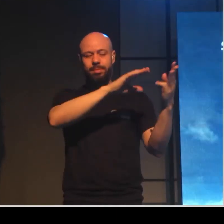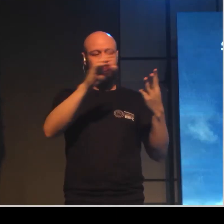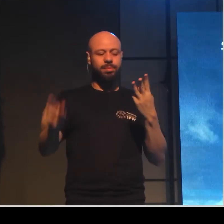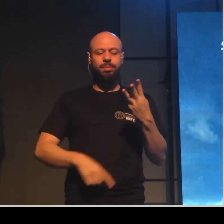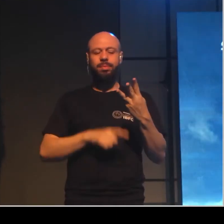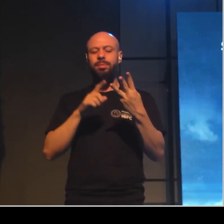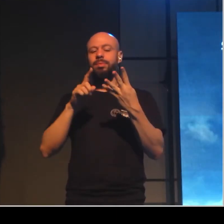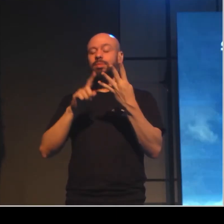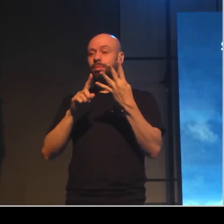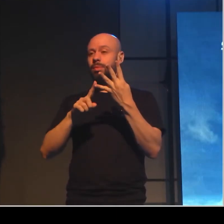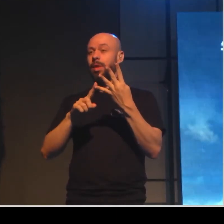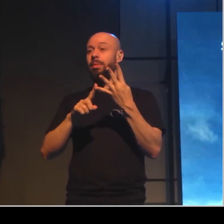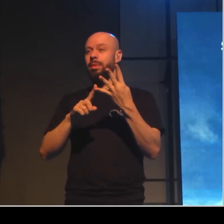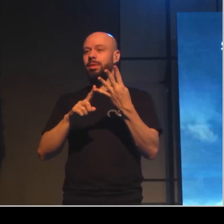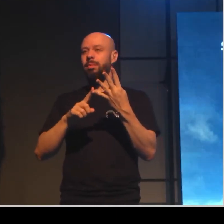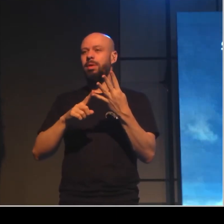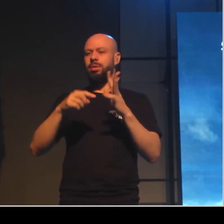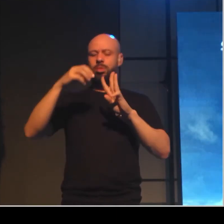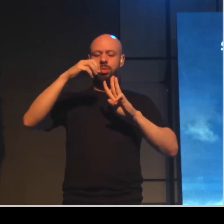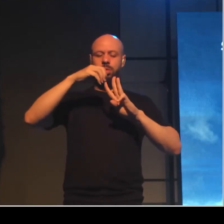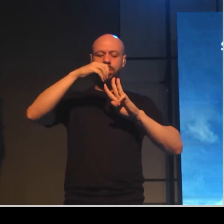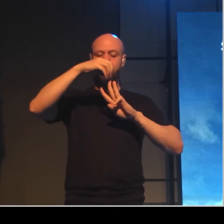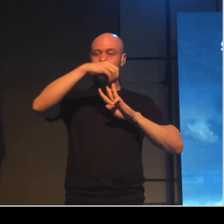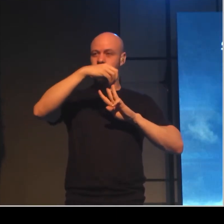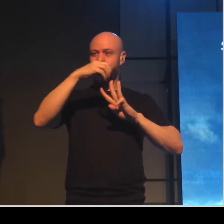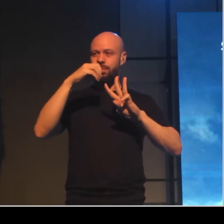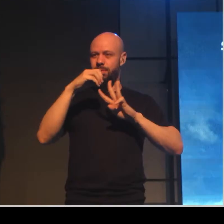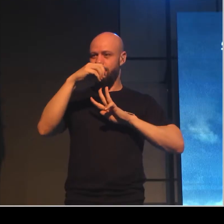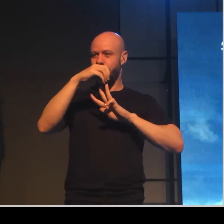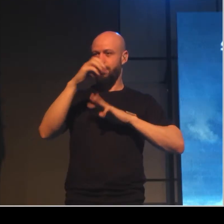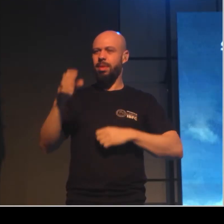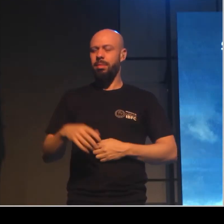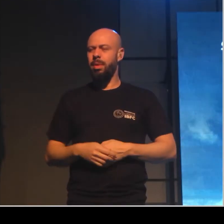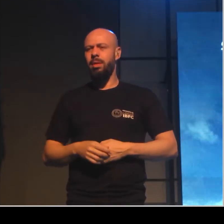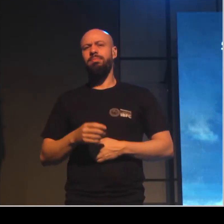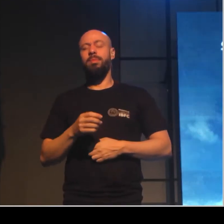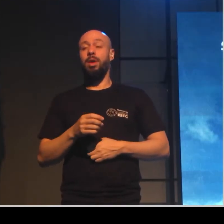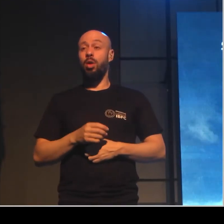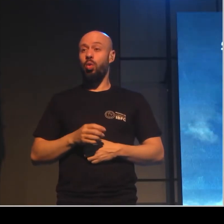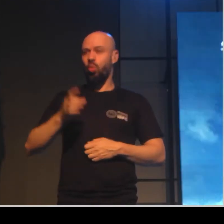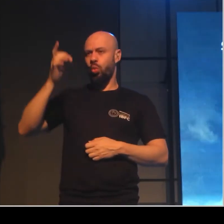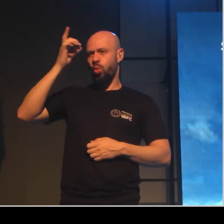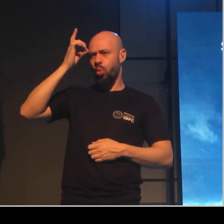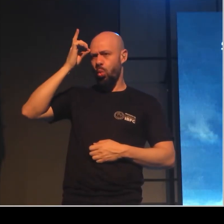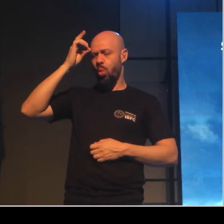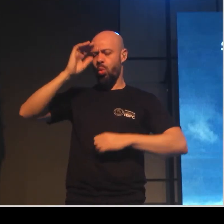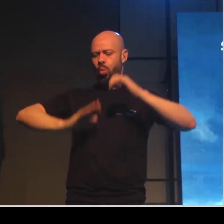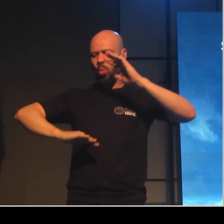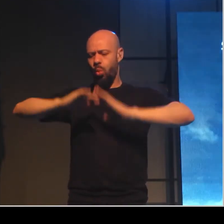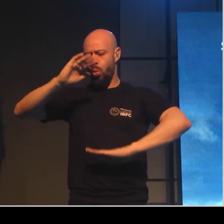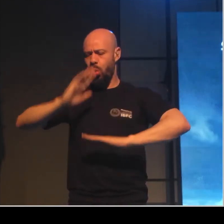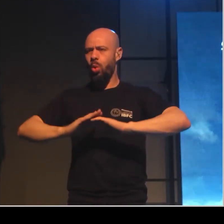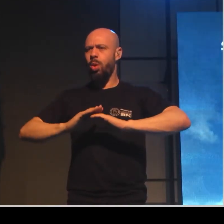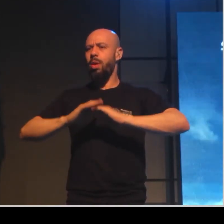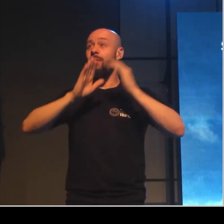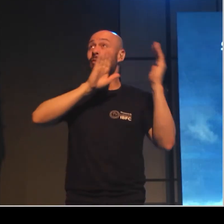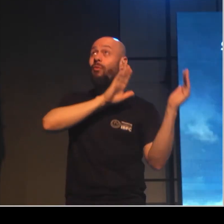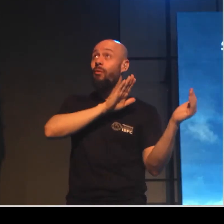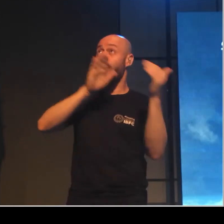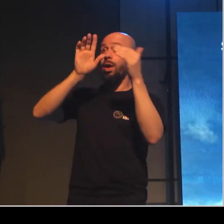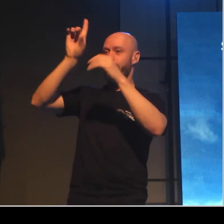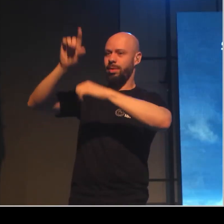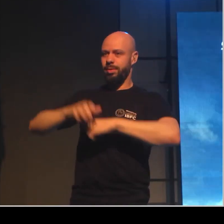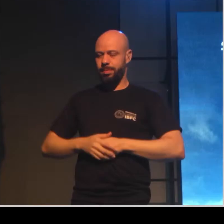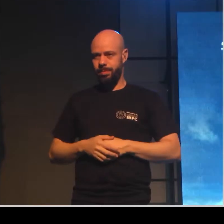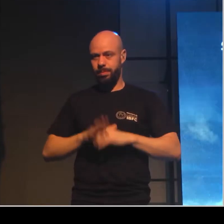o seu tempo e os seus dons a Jesus. Gente, se os pastores eram a classe